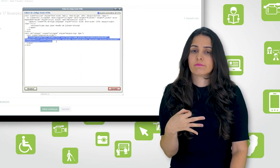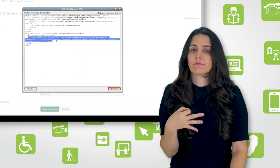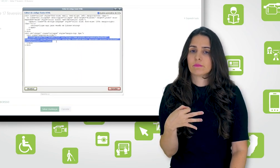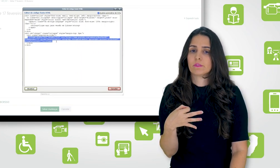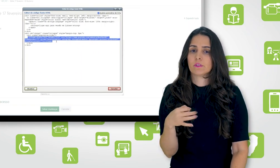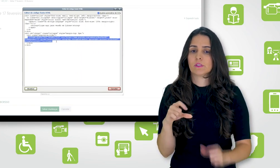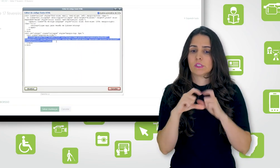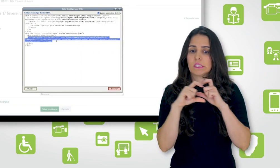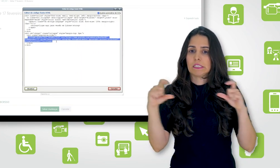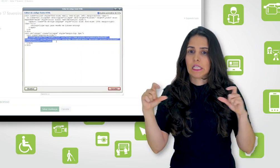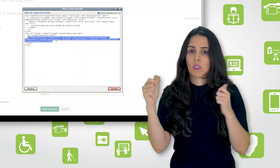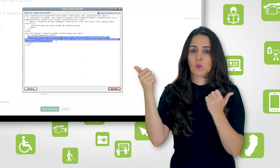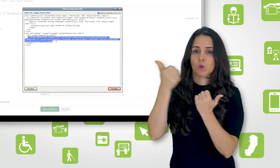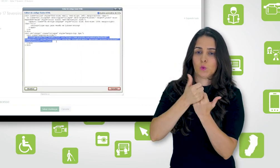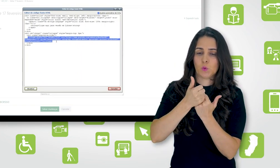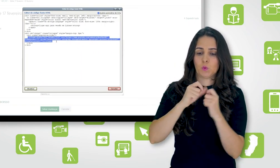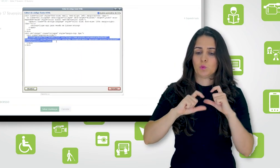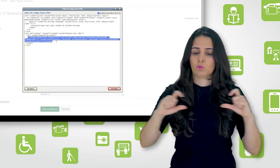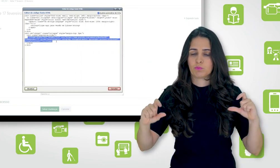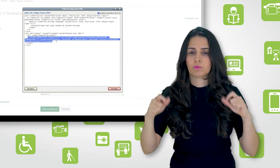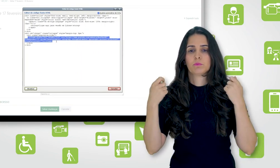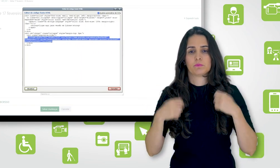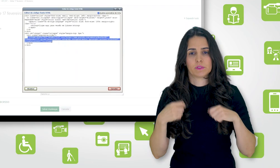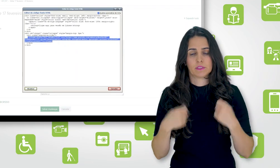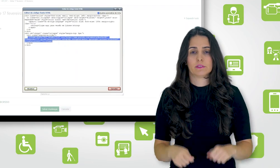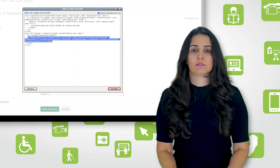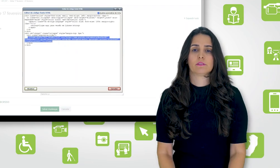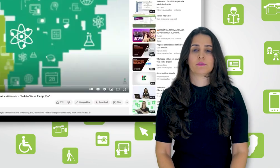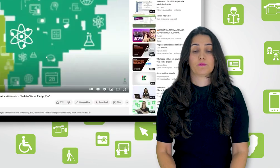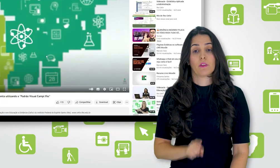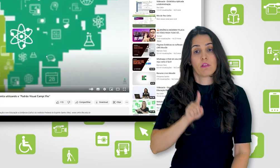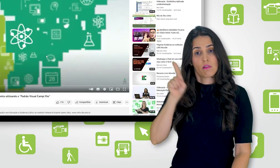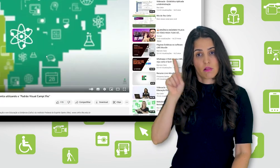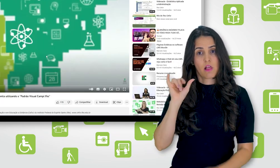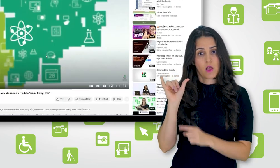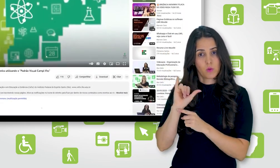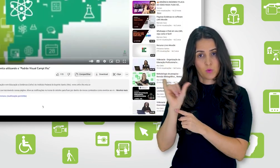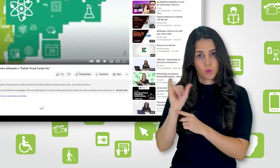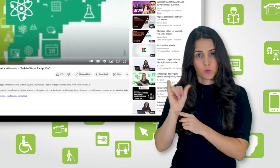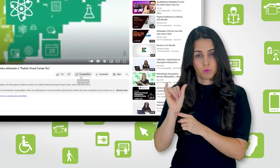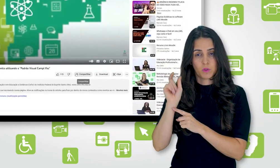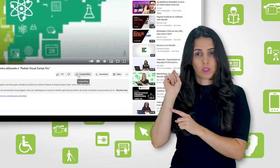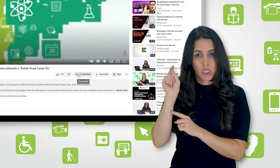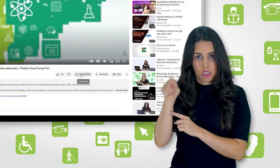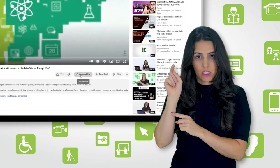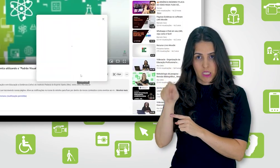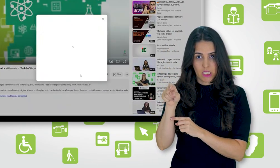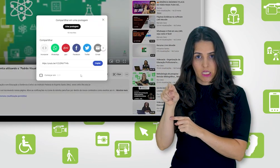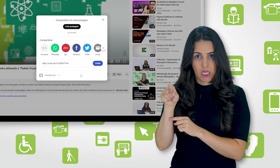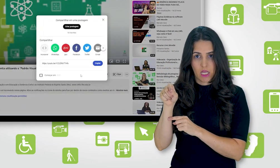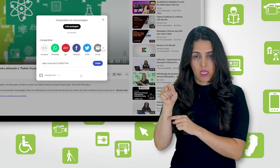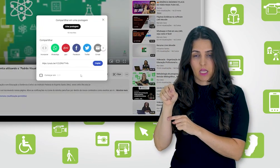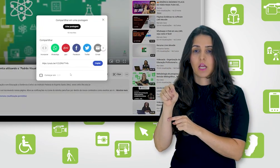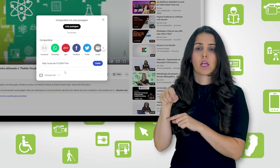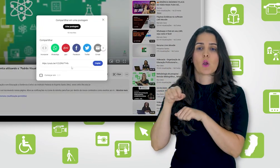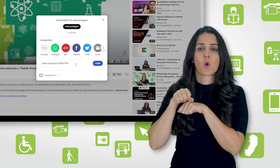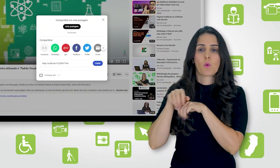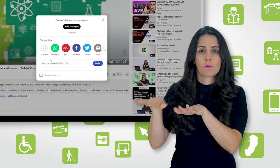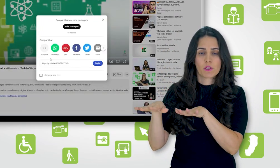Substituir eu vou lá no YouTube eu vou clicar em compartilhar e vou